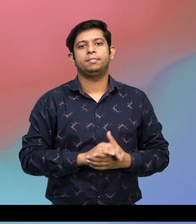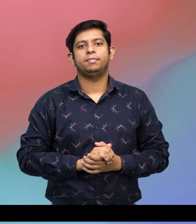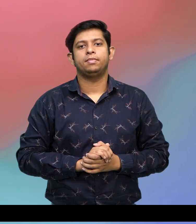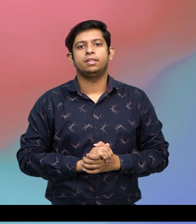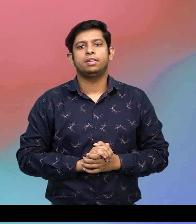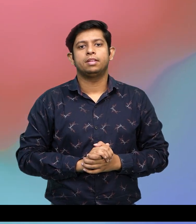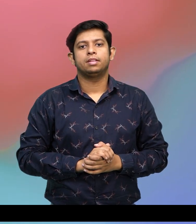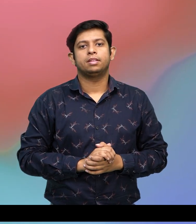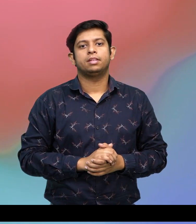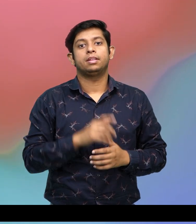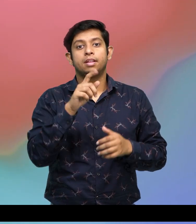ఉభయచరాలు,